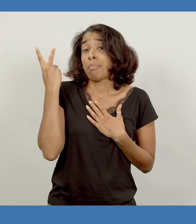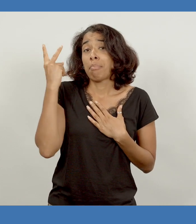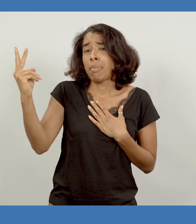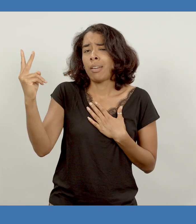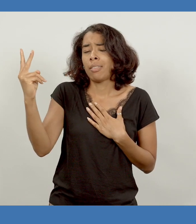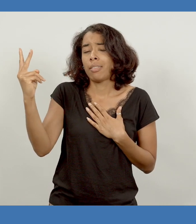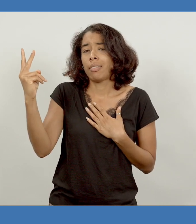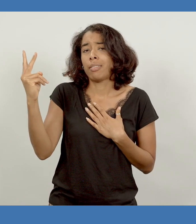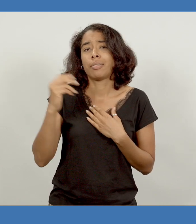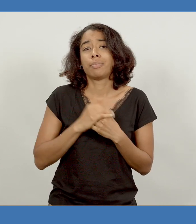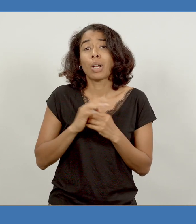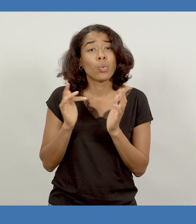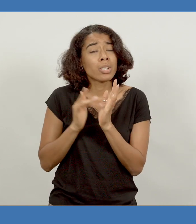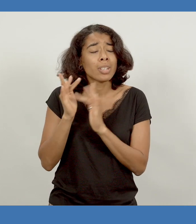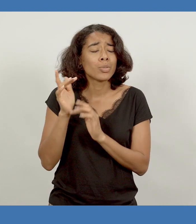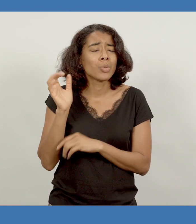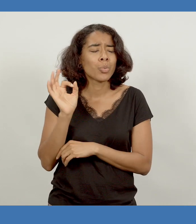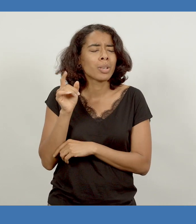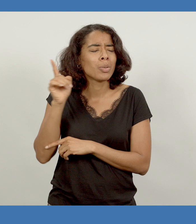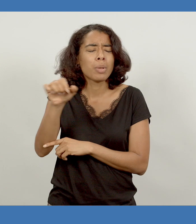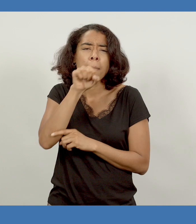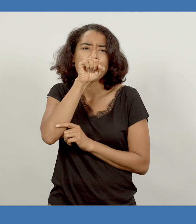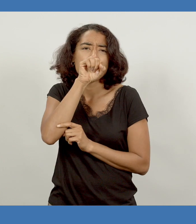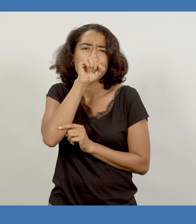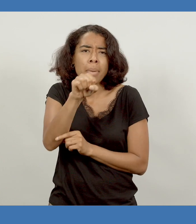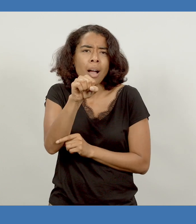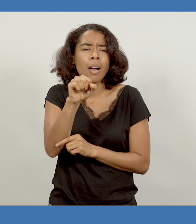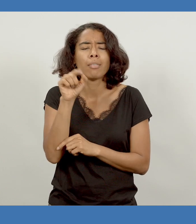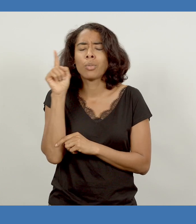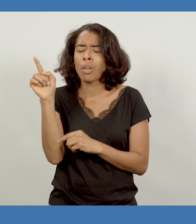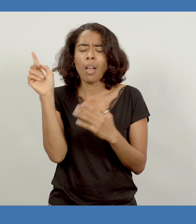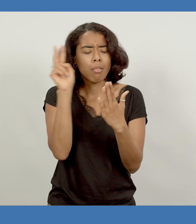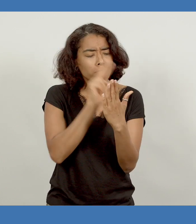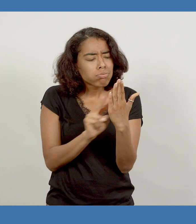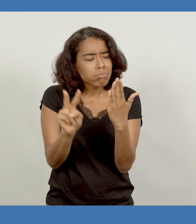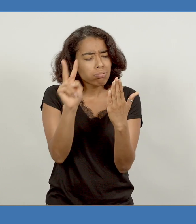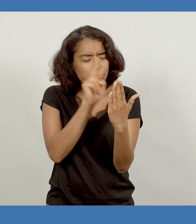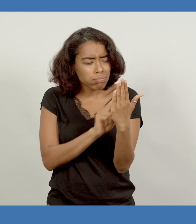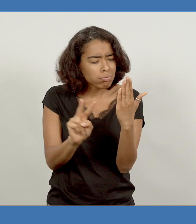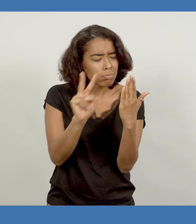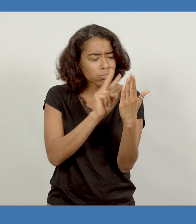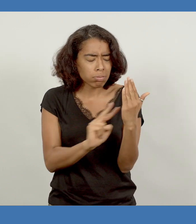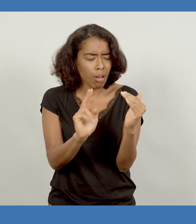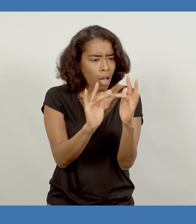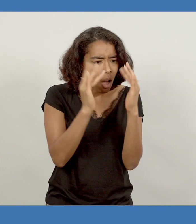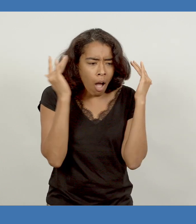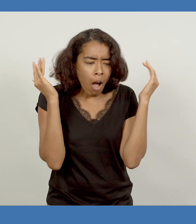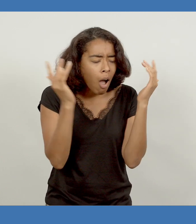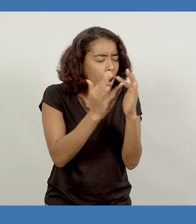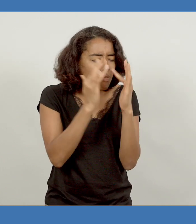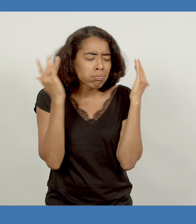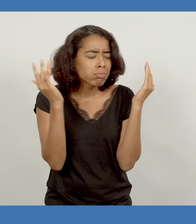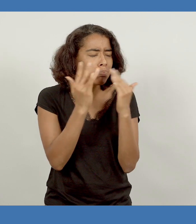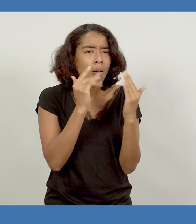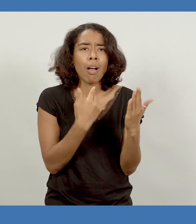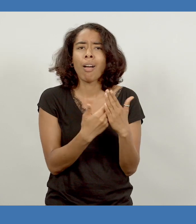le livre de chevet de Jésus, le livre qu'il chérissait, le livre qu'il dévorait. Il